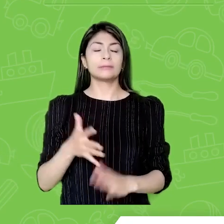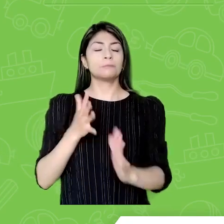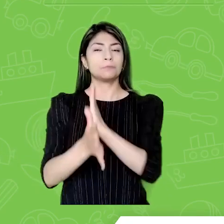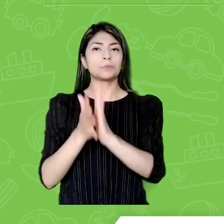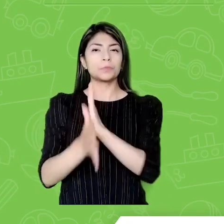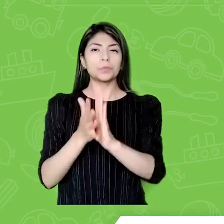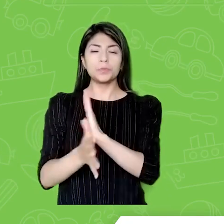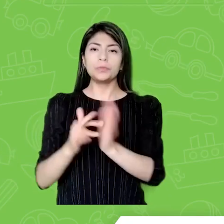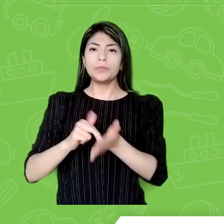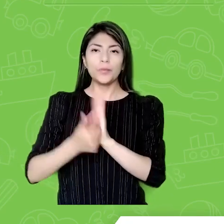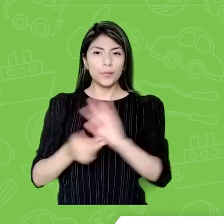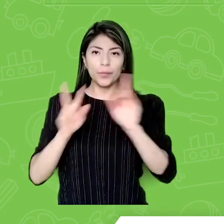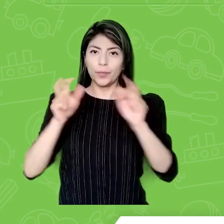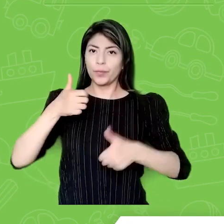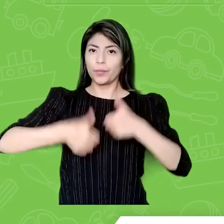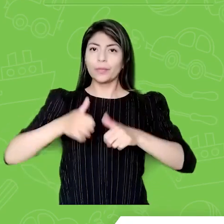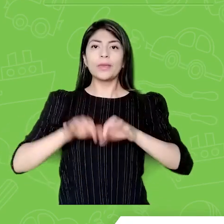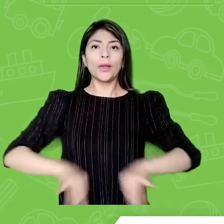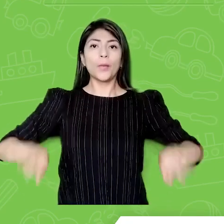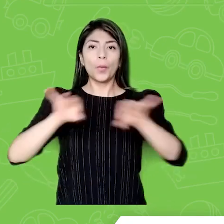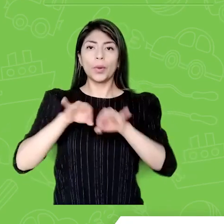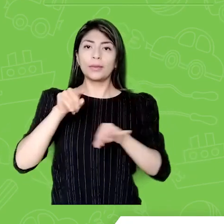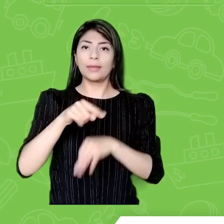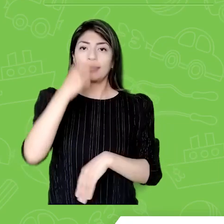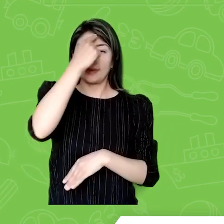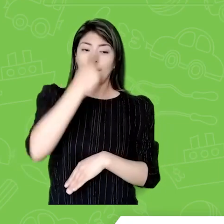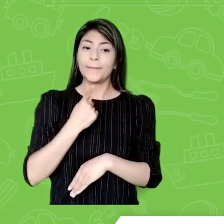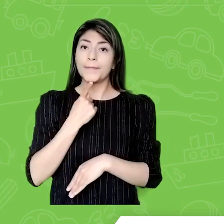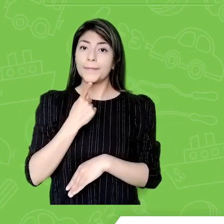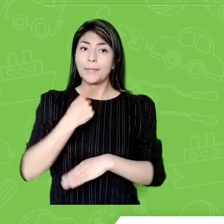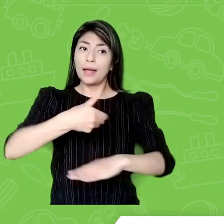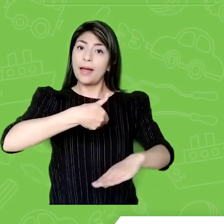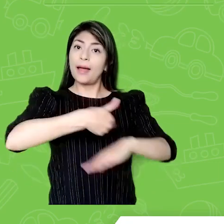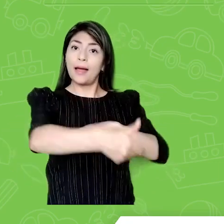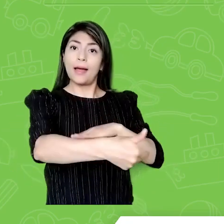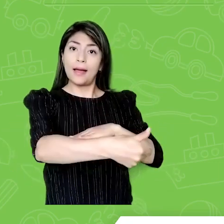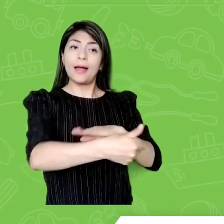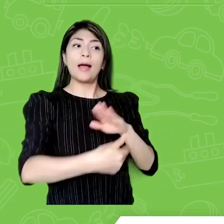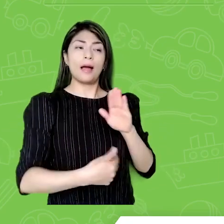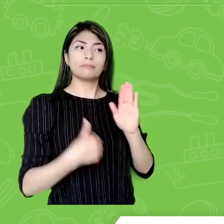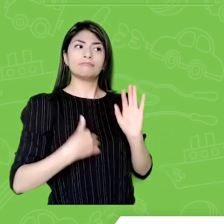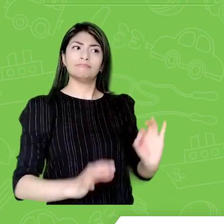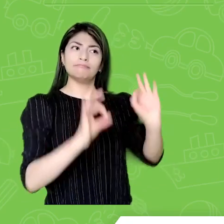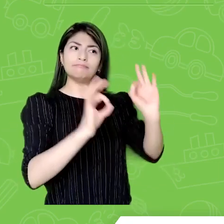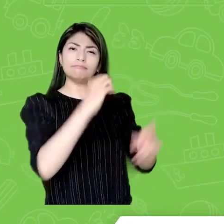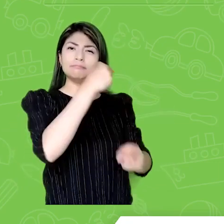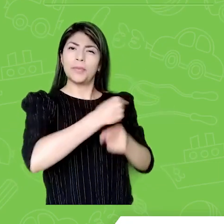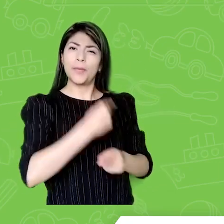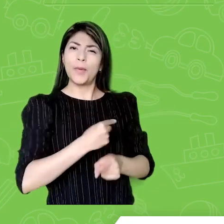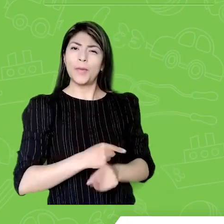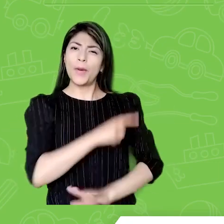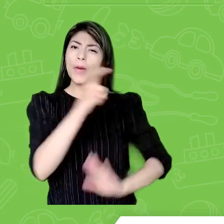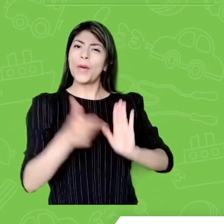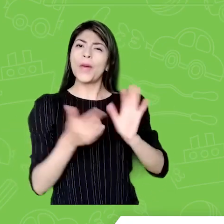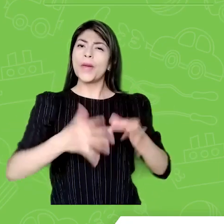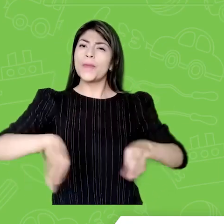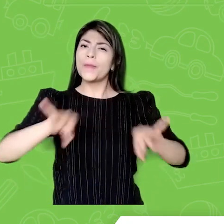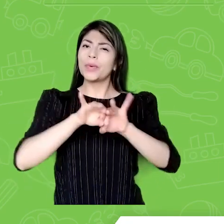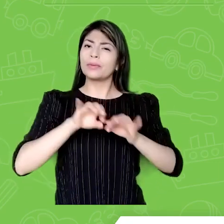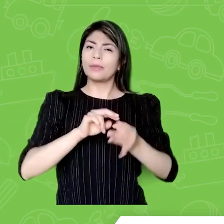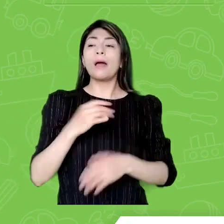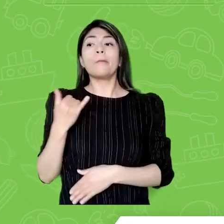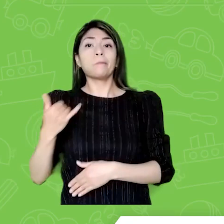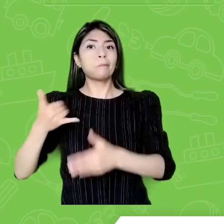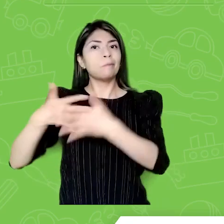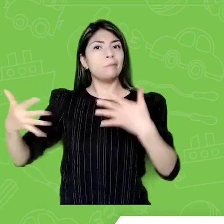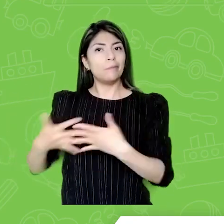mínimos. La verificación del cumplimiento de los requisitos mínimos exigidos en el correspondiente MEFCL, transcritos en la